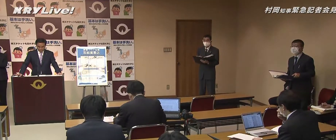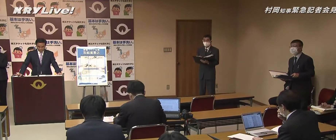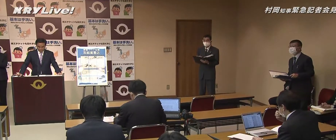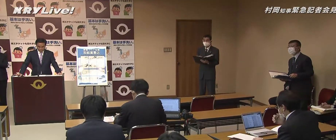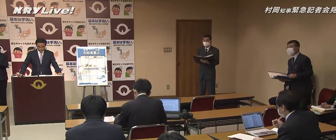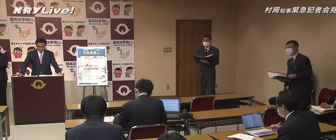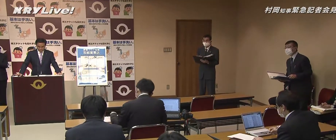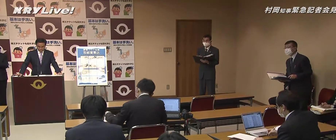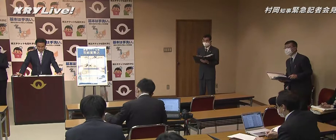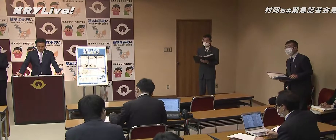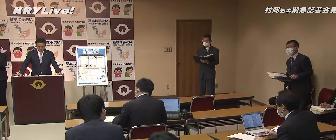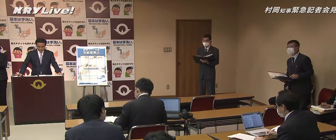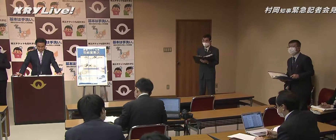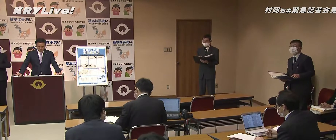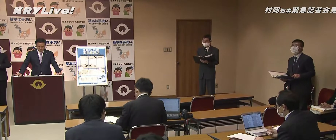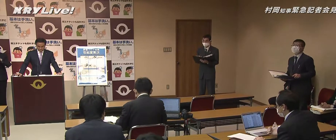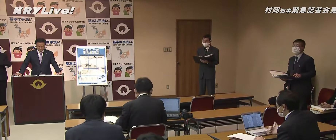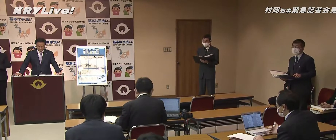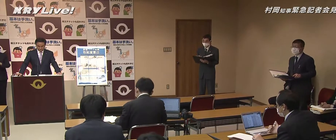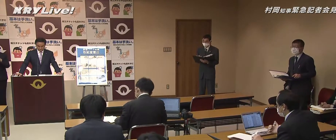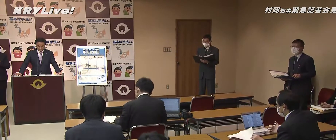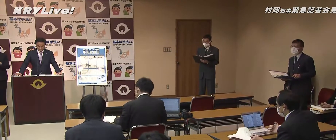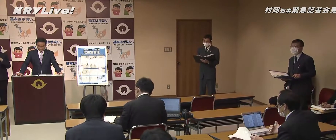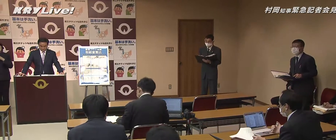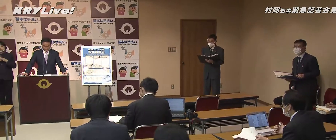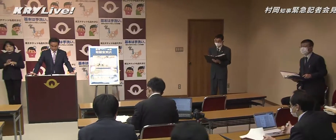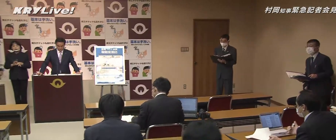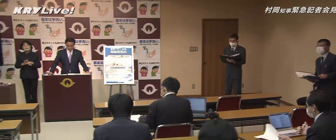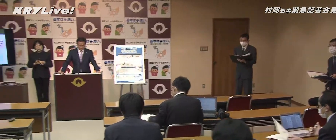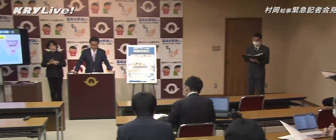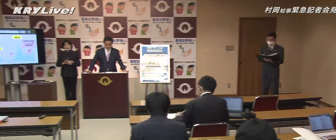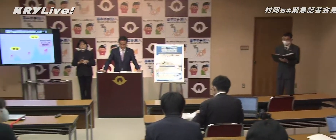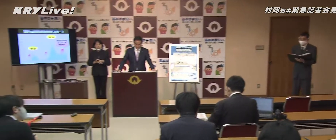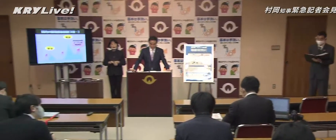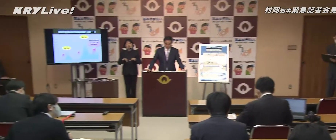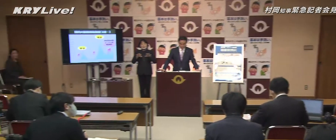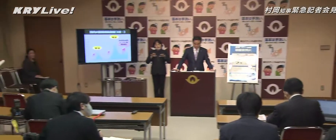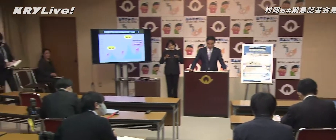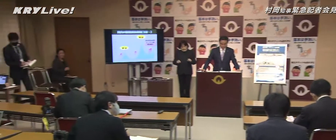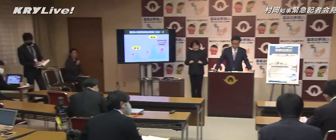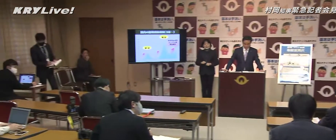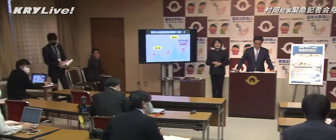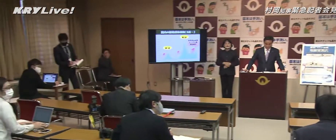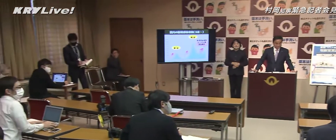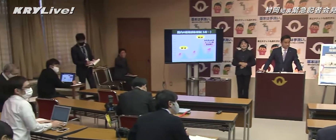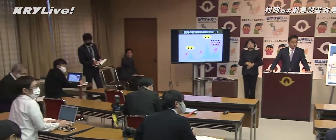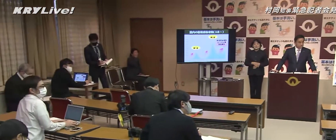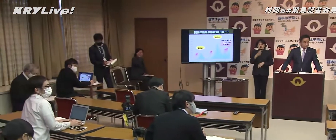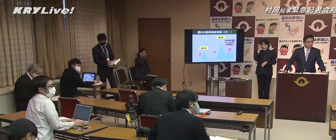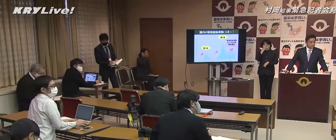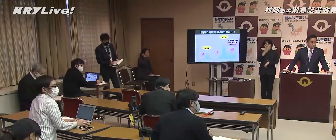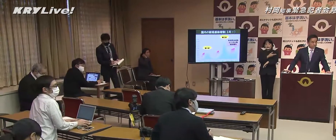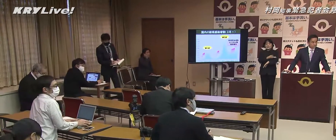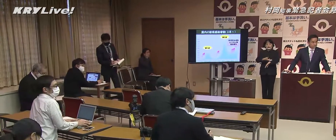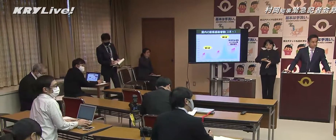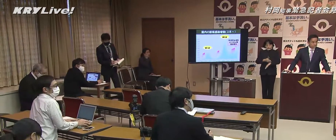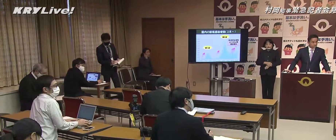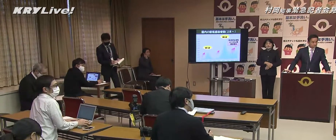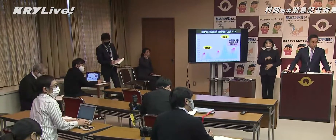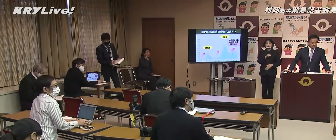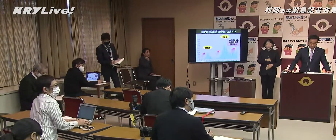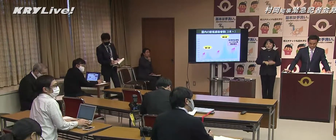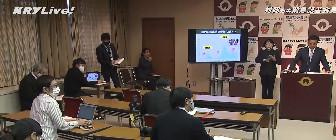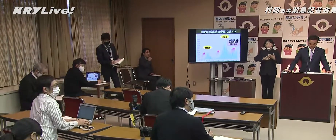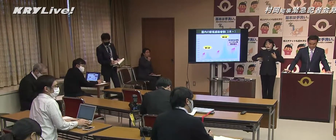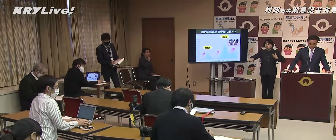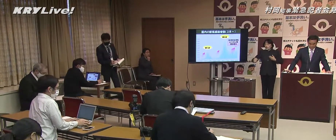の行動についてはですね、把握できております。 把握できて、 はい、 おります。 他のお店のですね、影響は